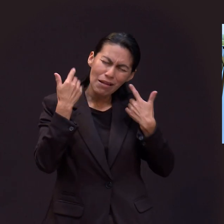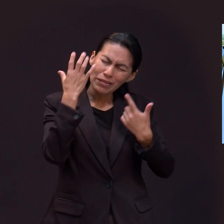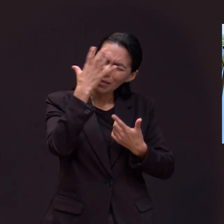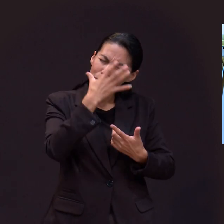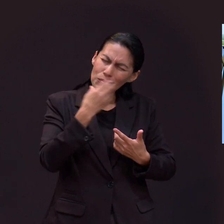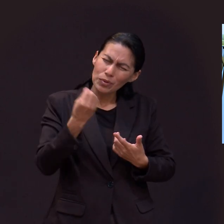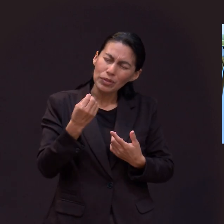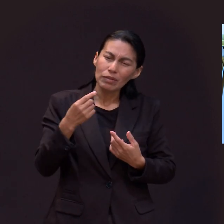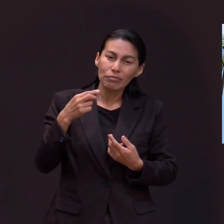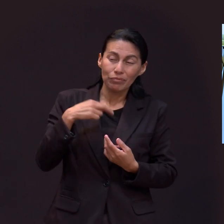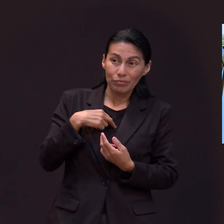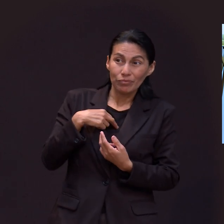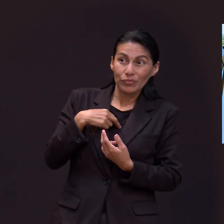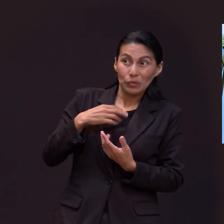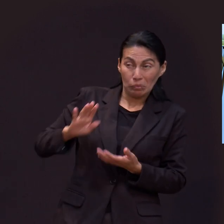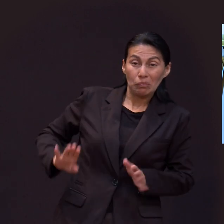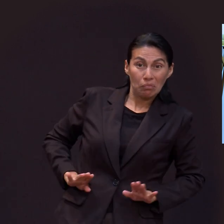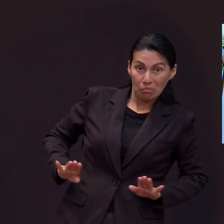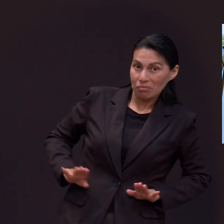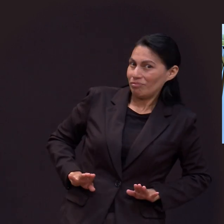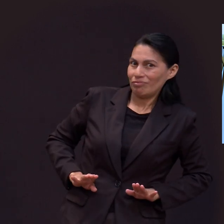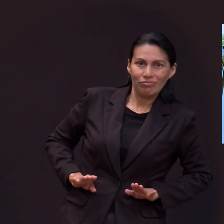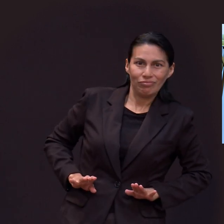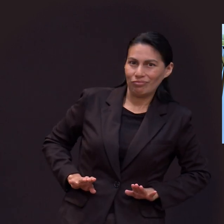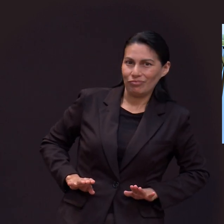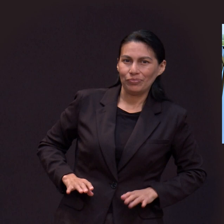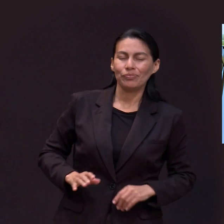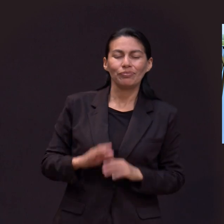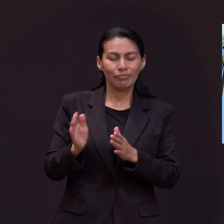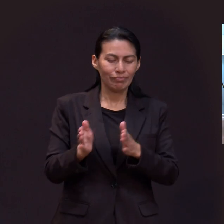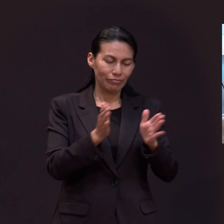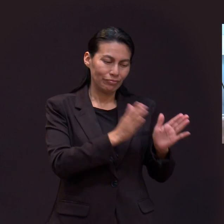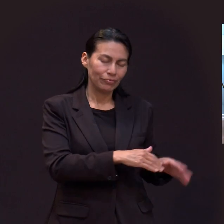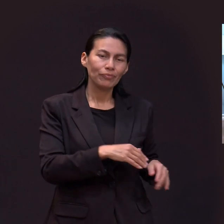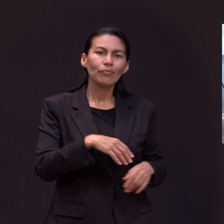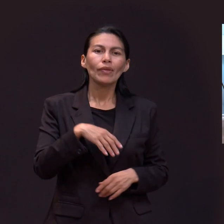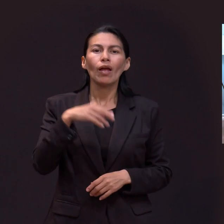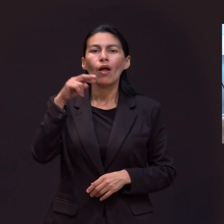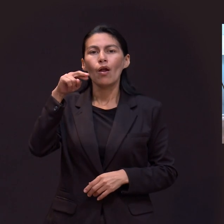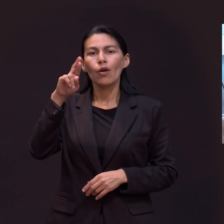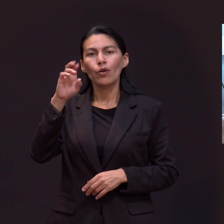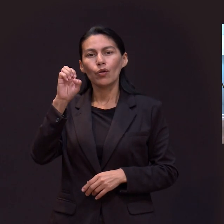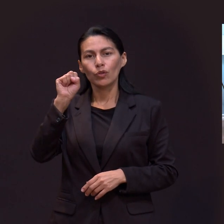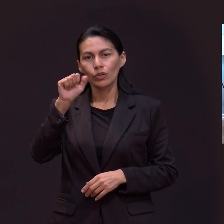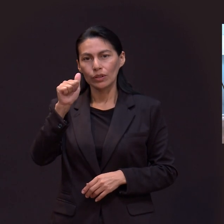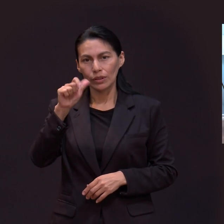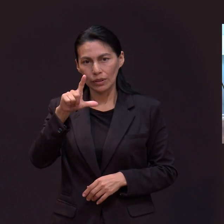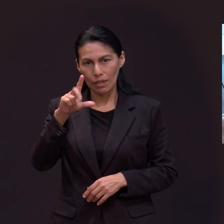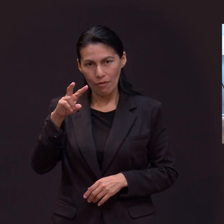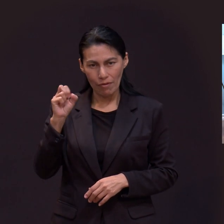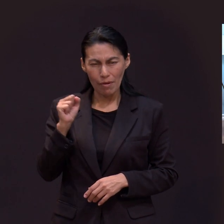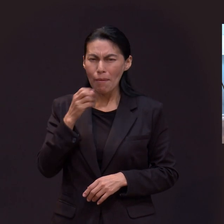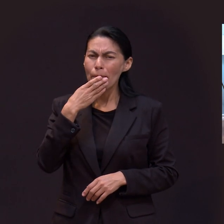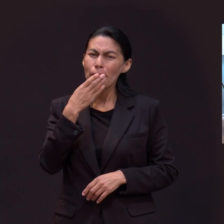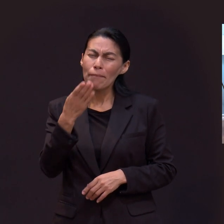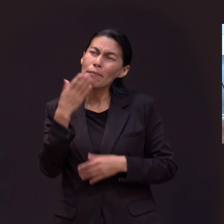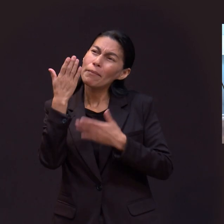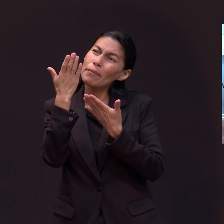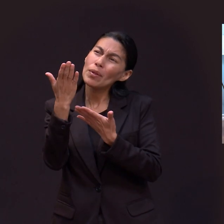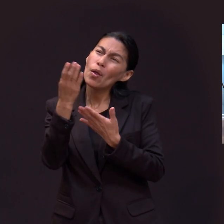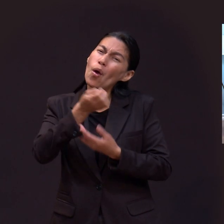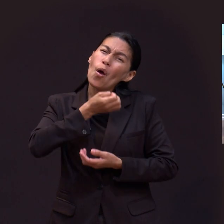esta gracia inmerecida rosalba vidal buenas noches mi oración por mis hijos